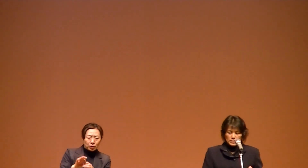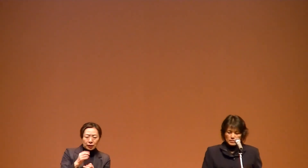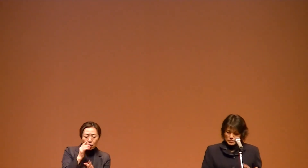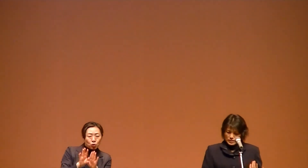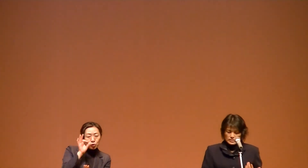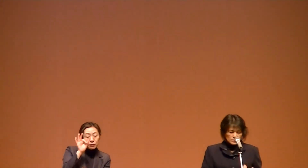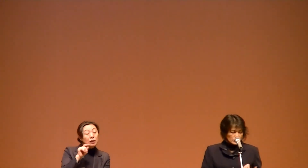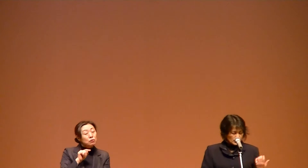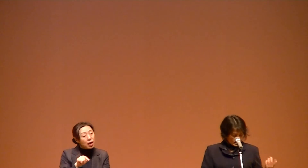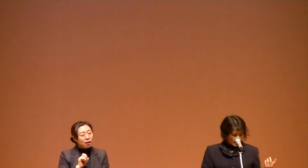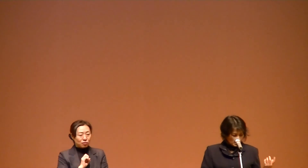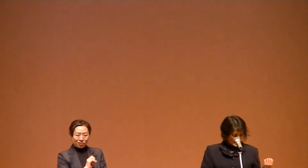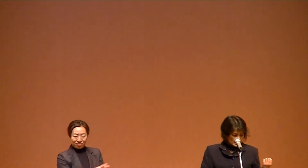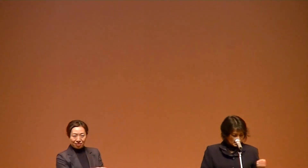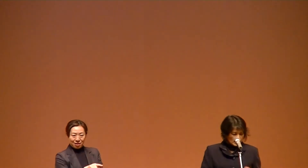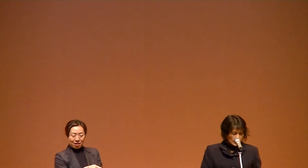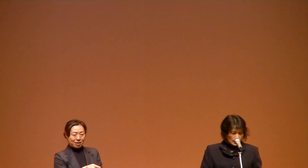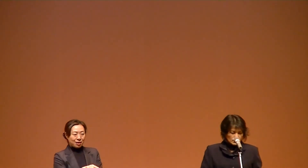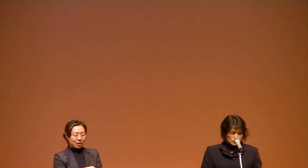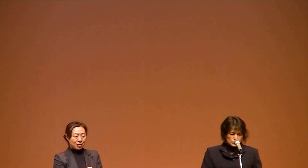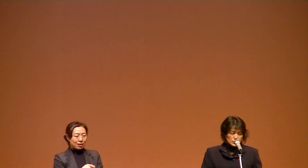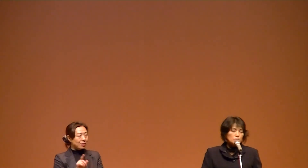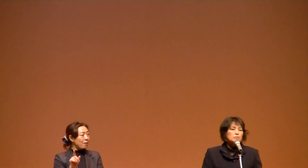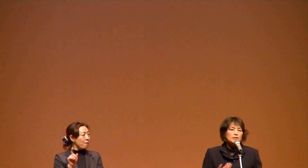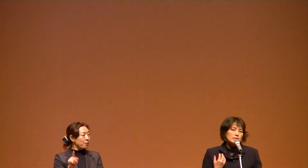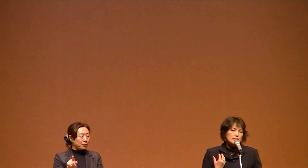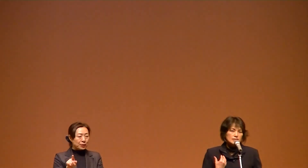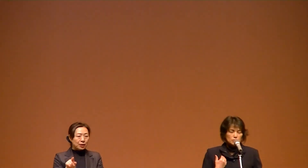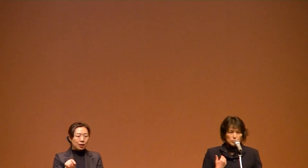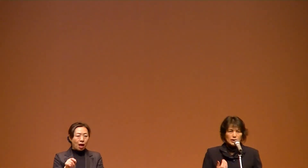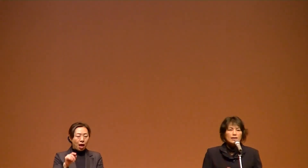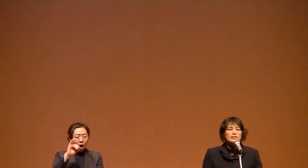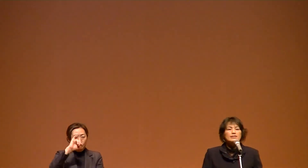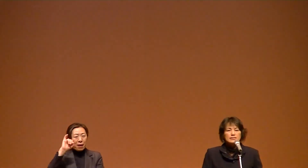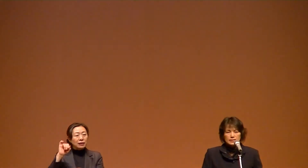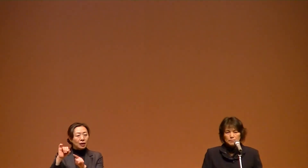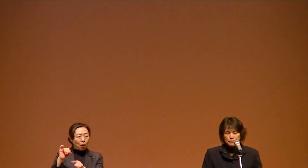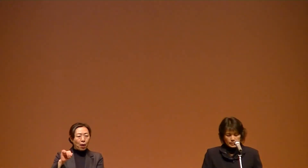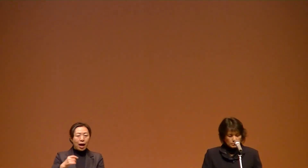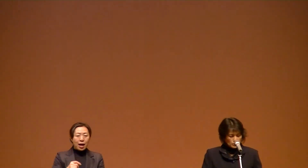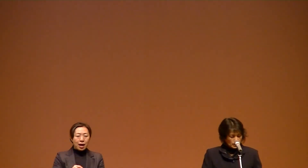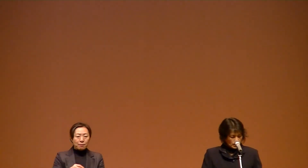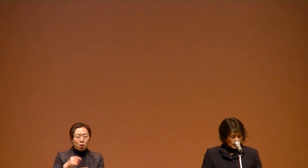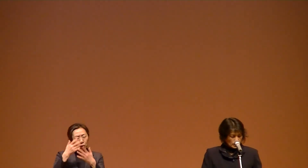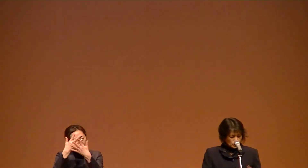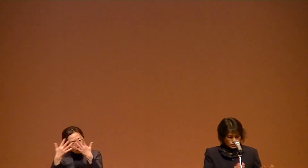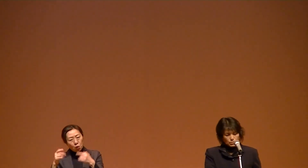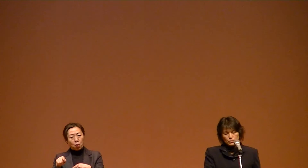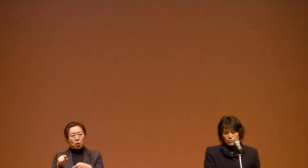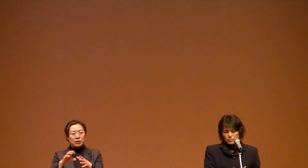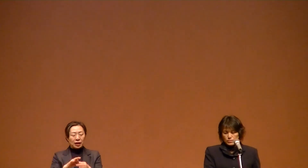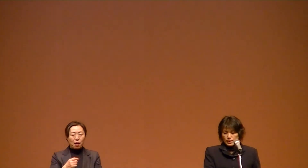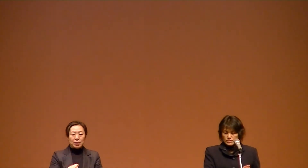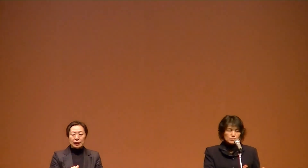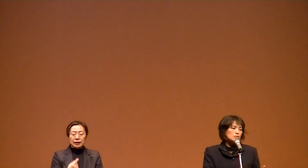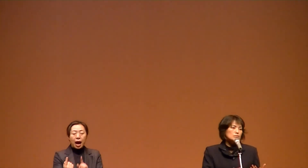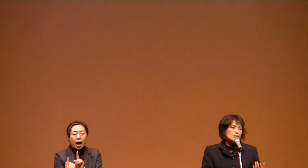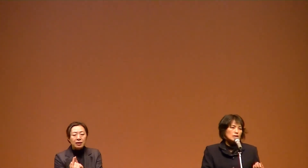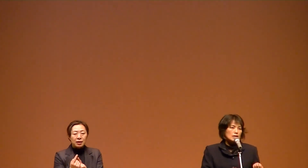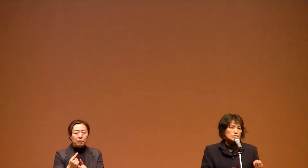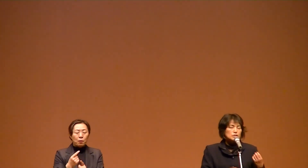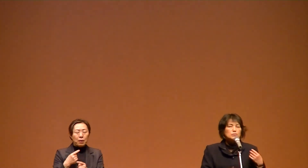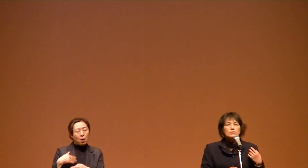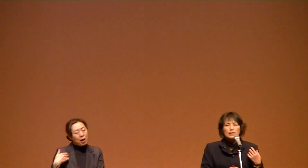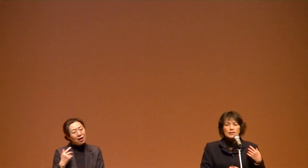のお母さんおばあちゃんは地方で私ってもわからないんですね。でも、そこの家族の